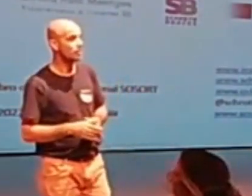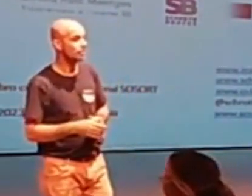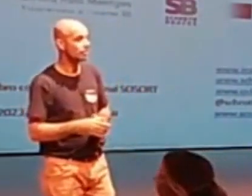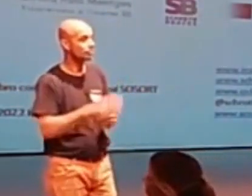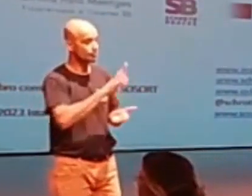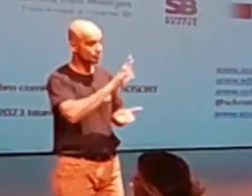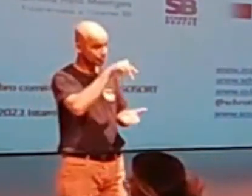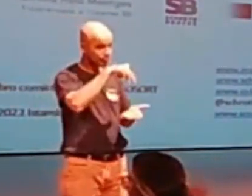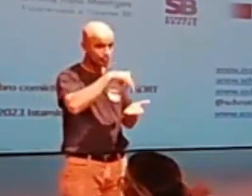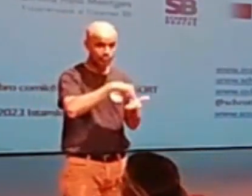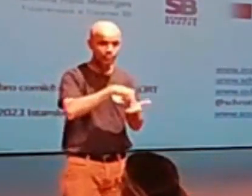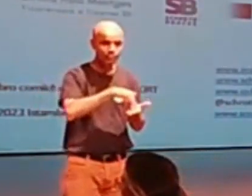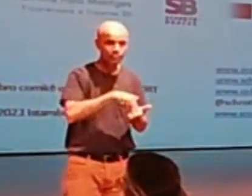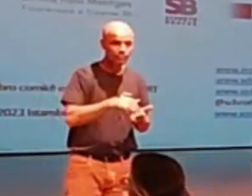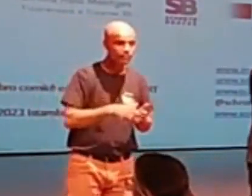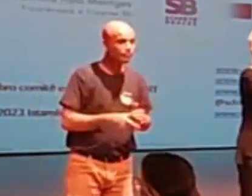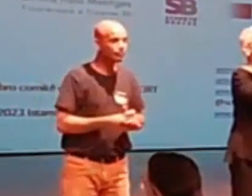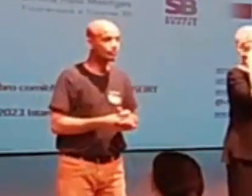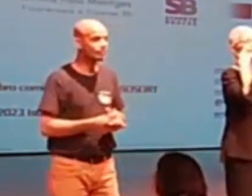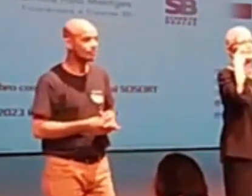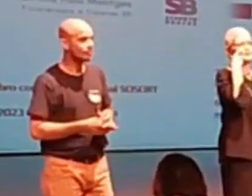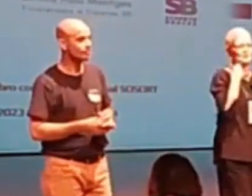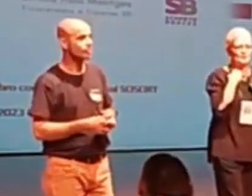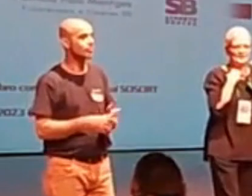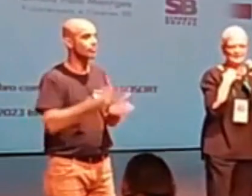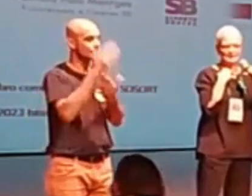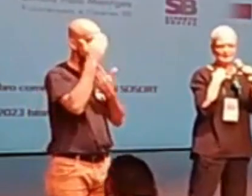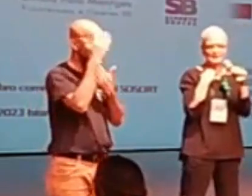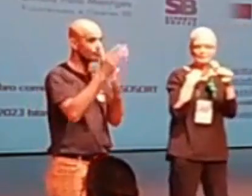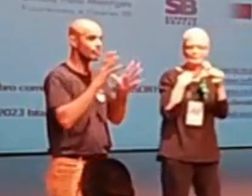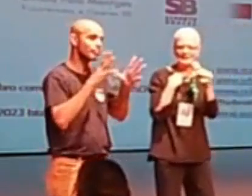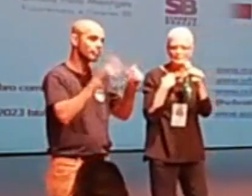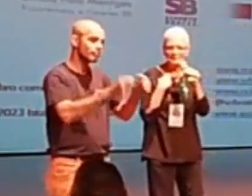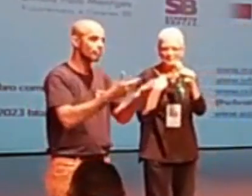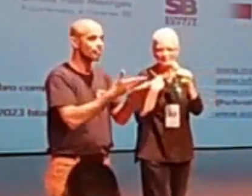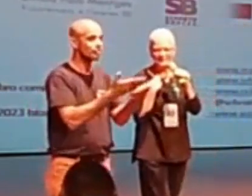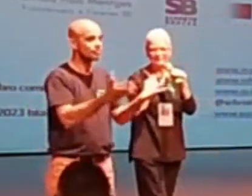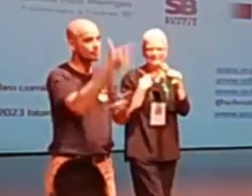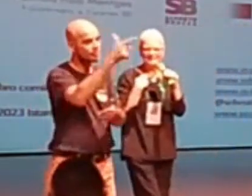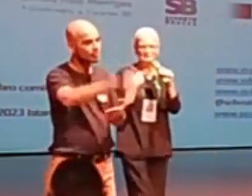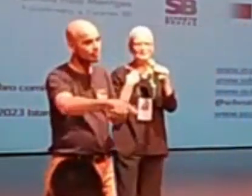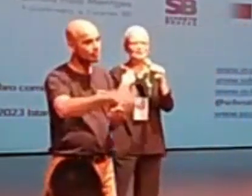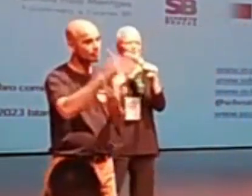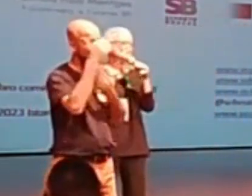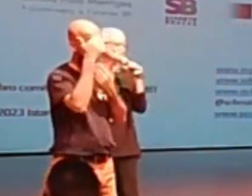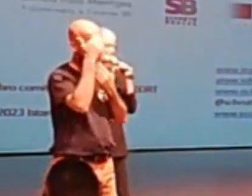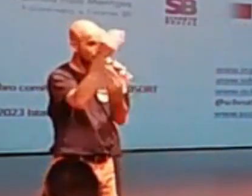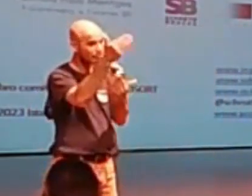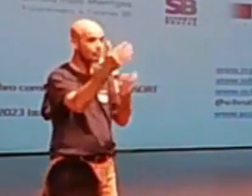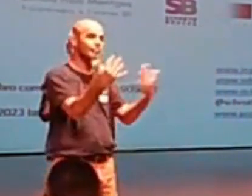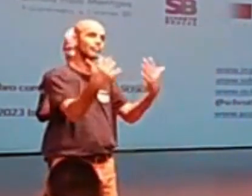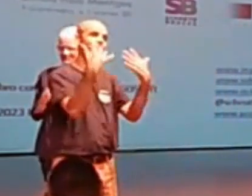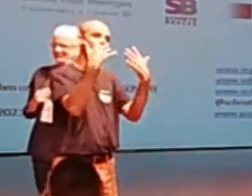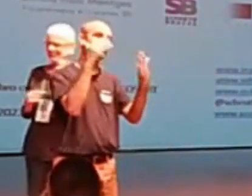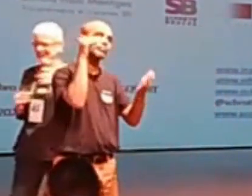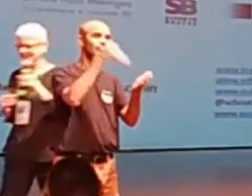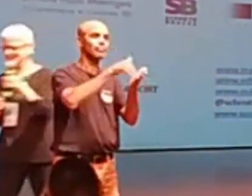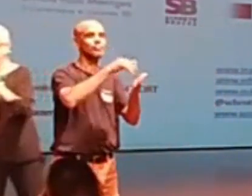também acrescentar muito. Obrigada aí a todos vocês. Mais uma vez, parabéns por tudo.